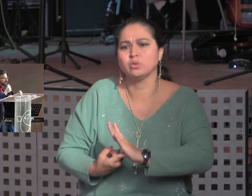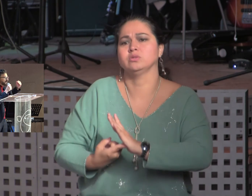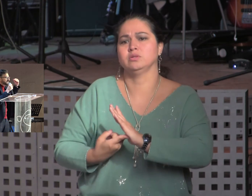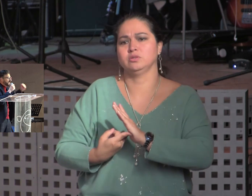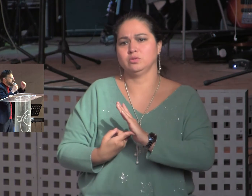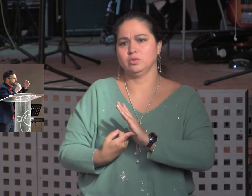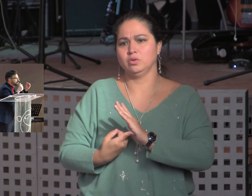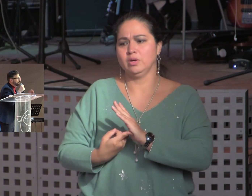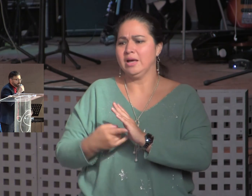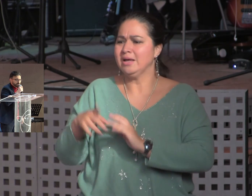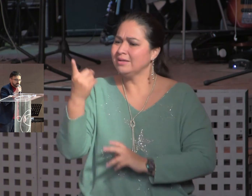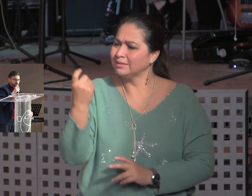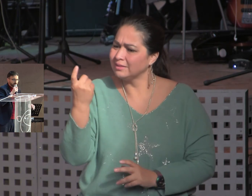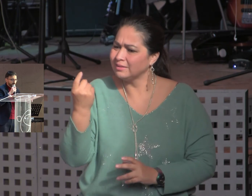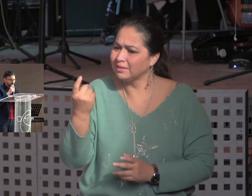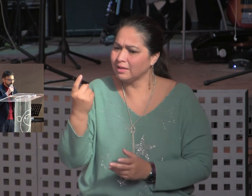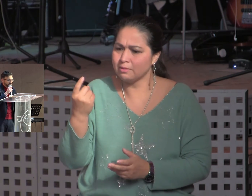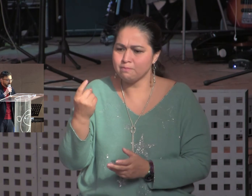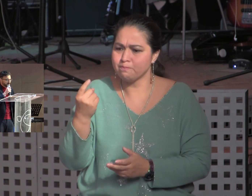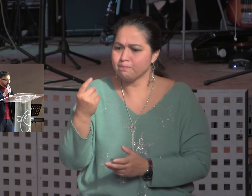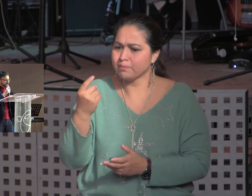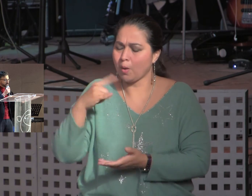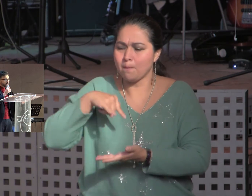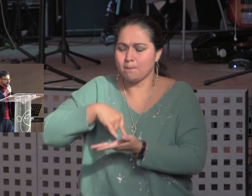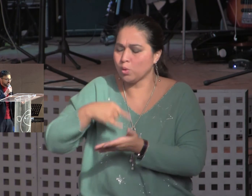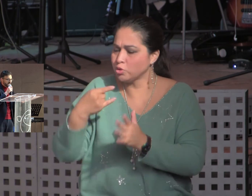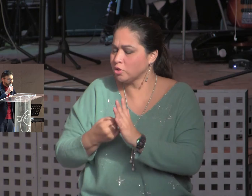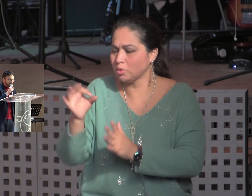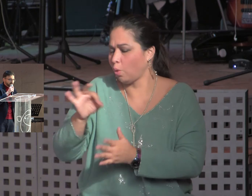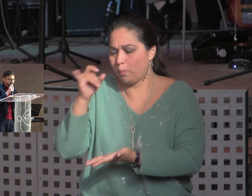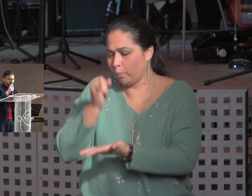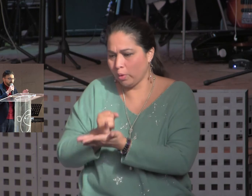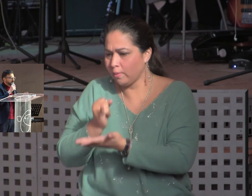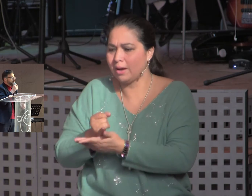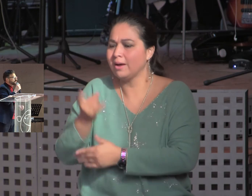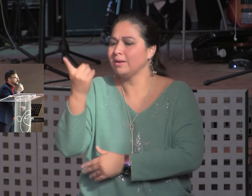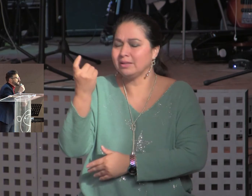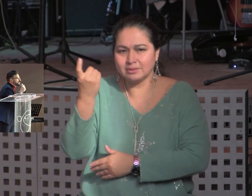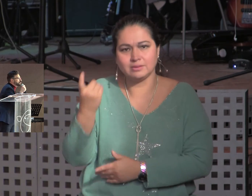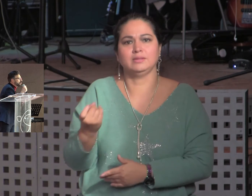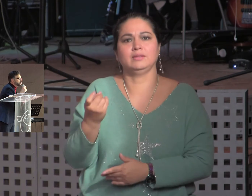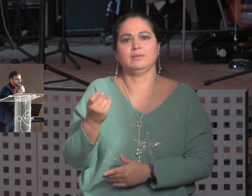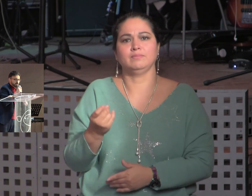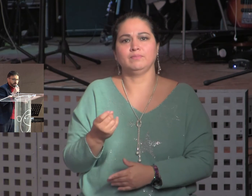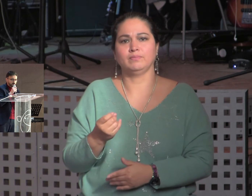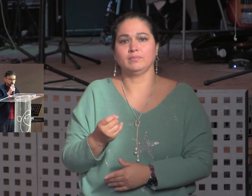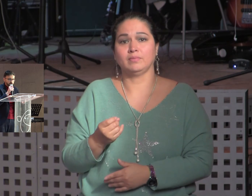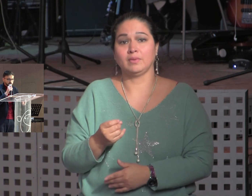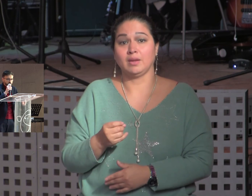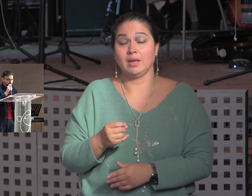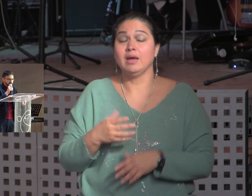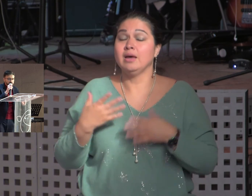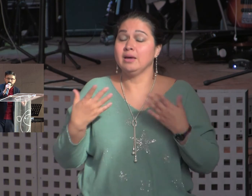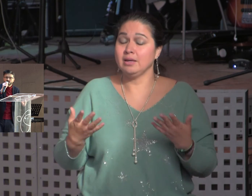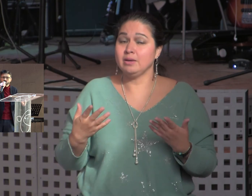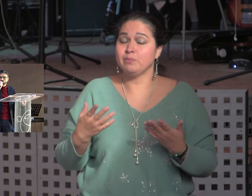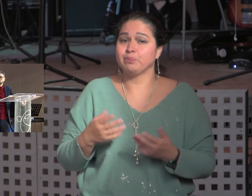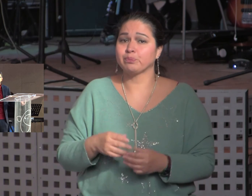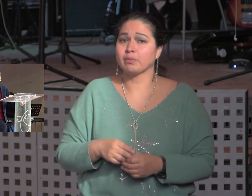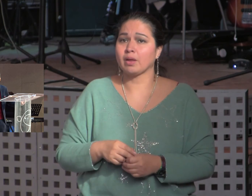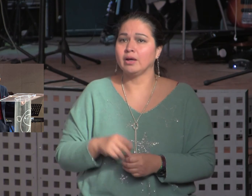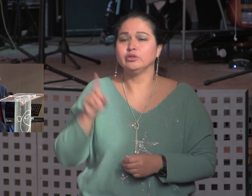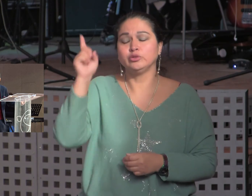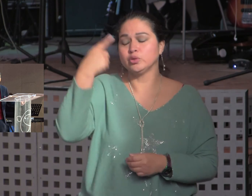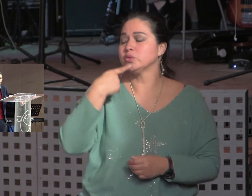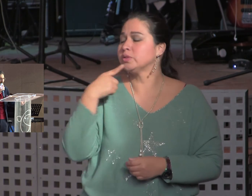Necesitan pasar por un proceso. Verso 6, y pondré tendones sobre vosotros y haré